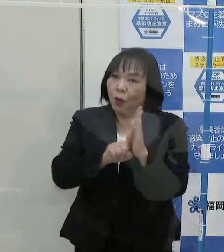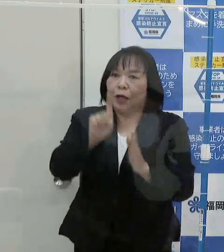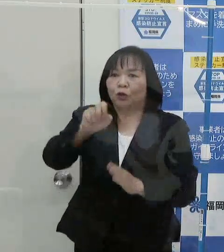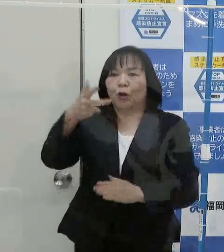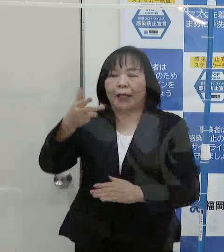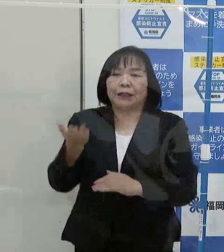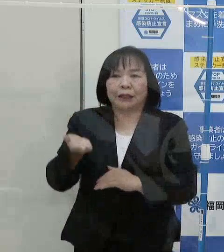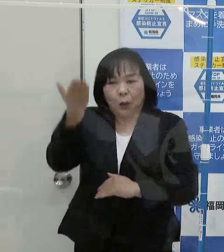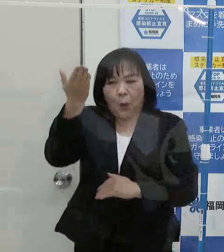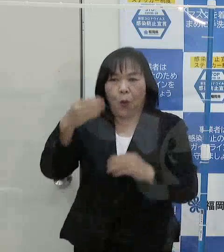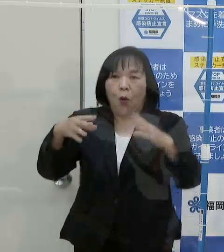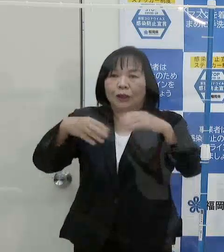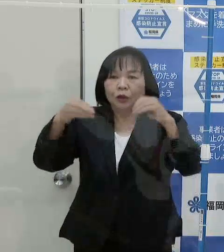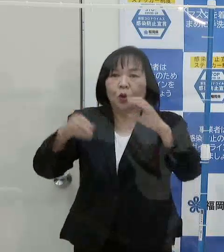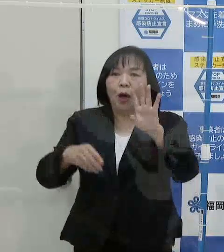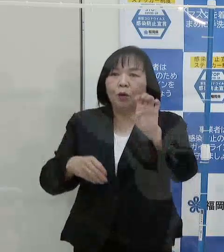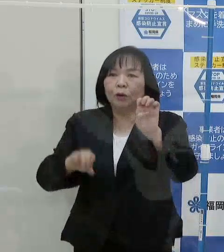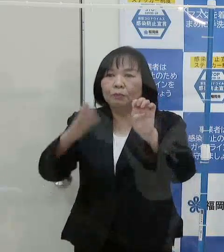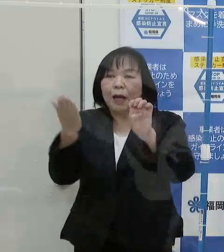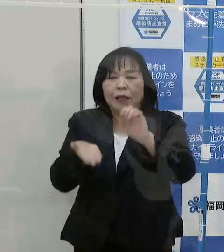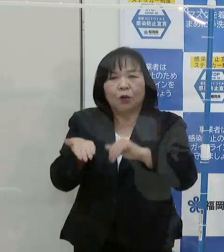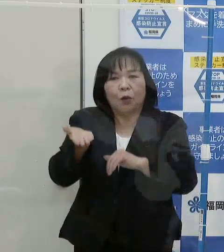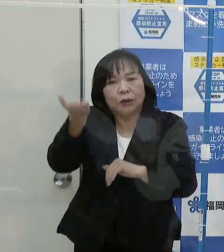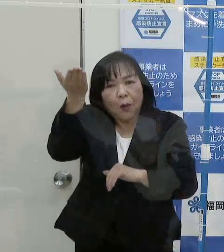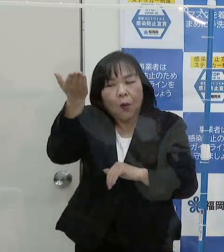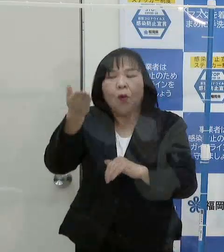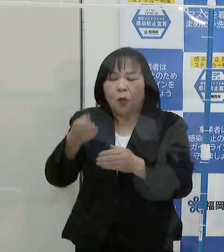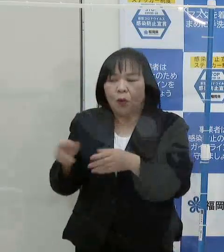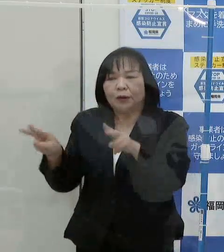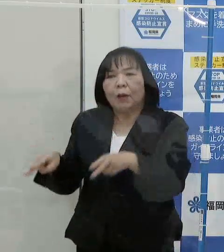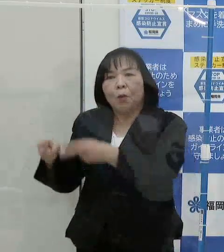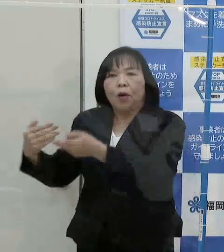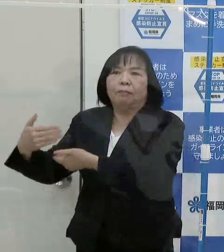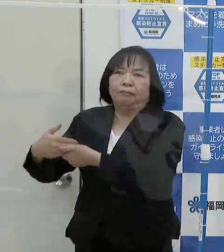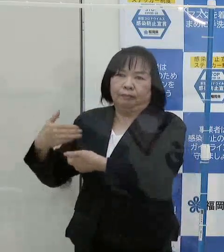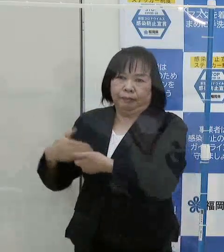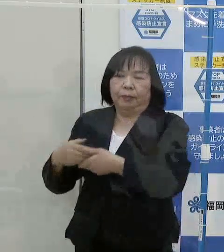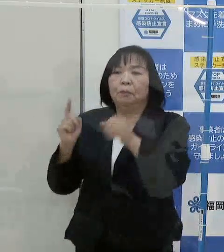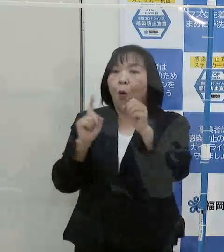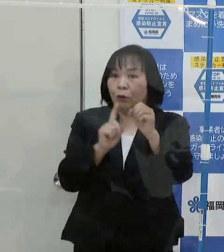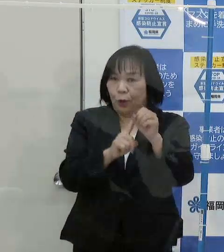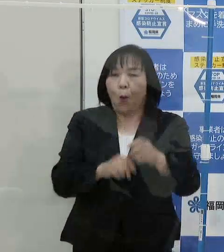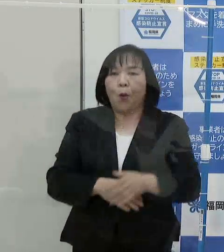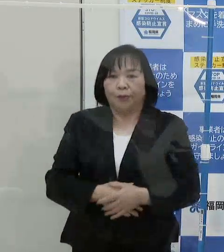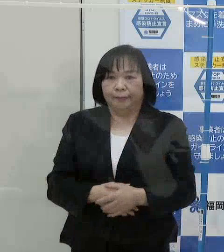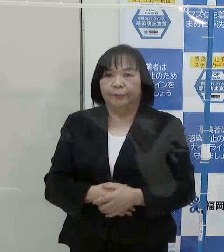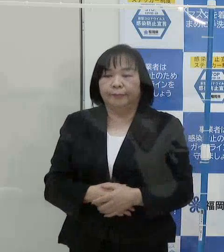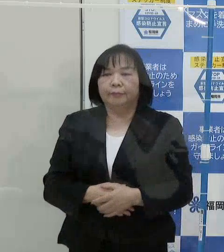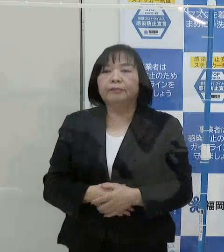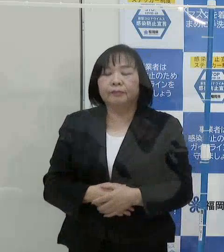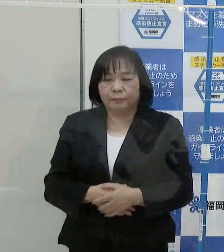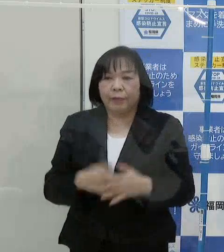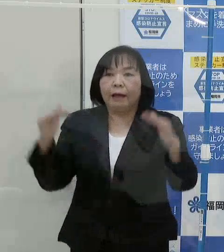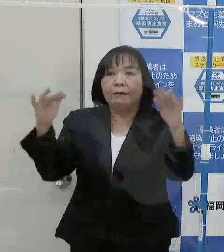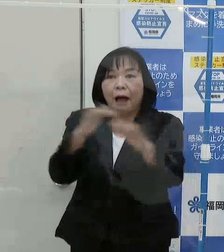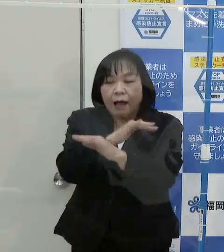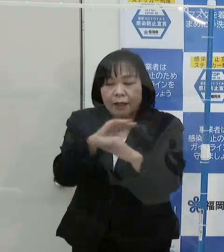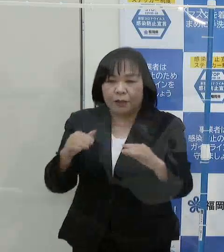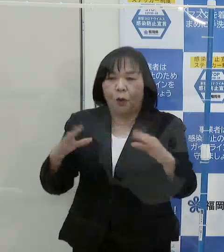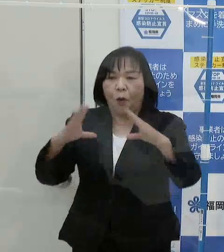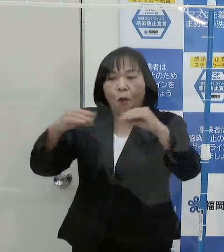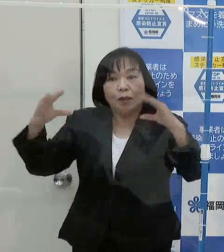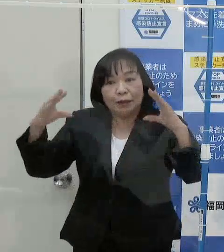上、湿度は 40% 以上というのは専門家の言う目安でございます。 そういう意味では換気と保